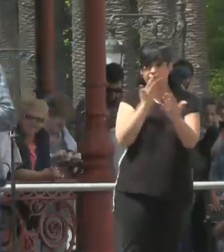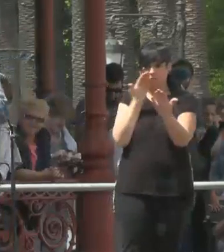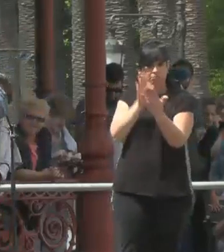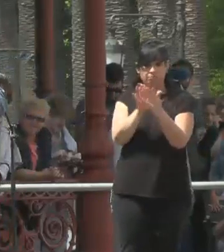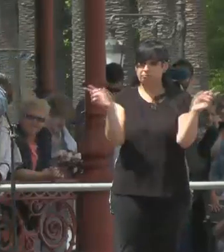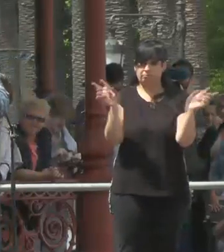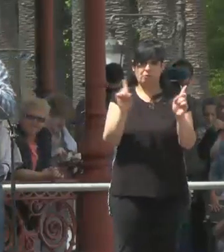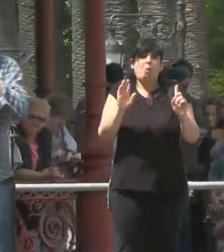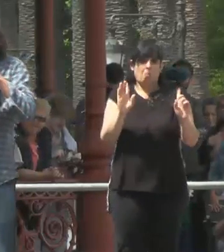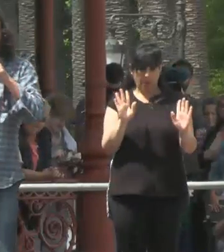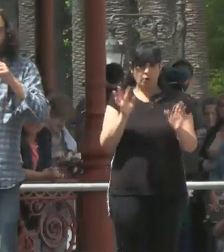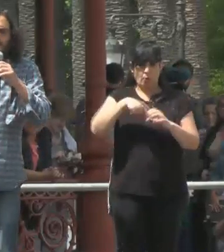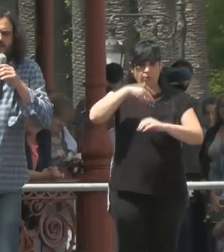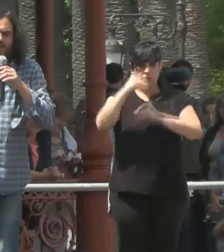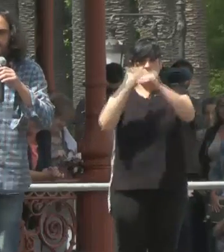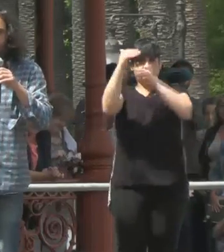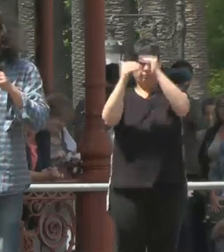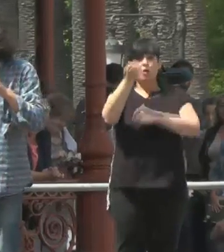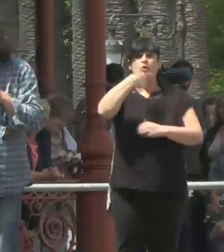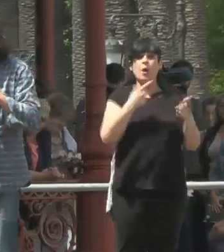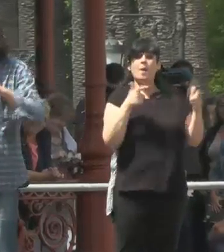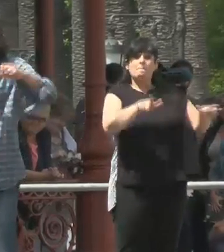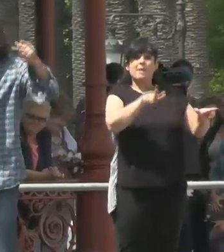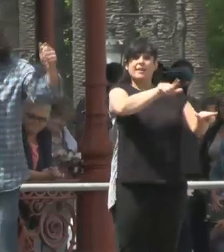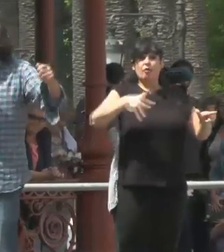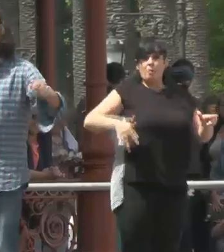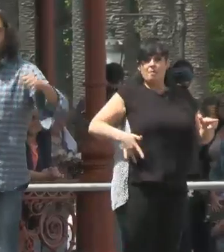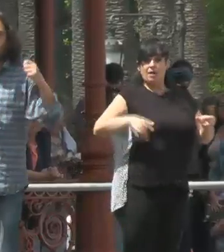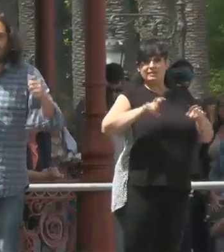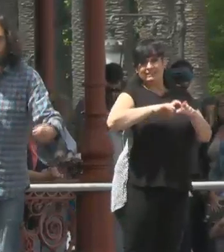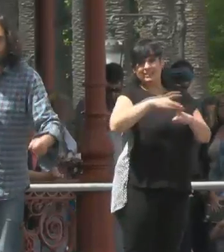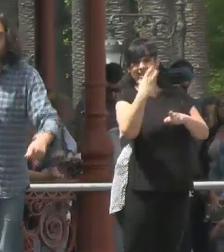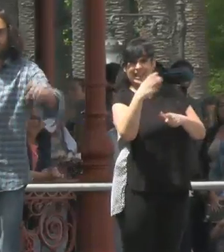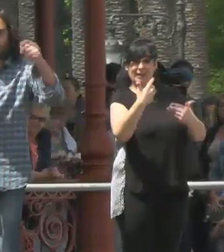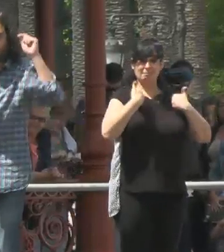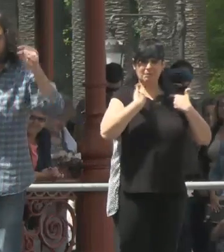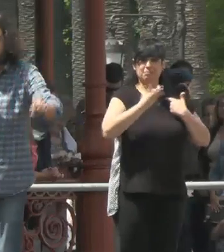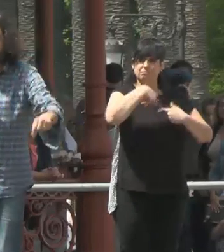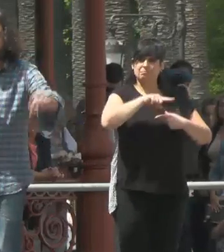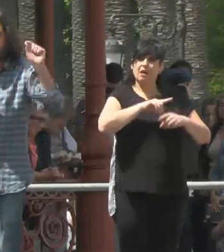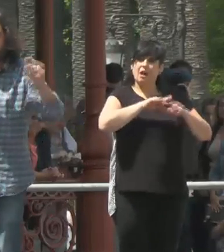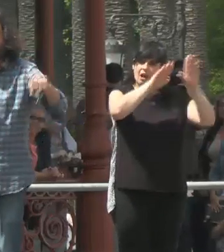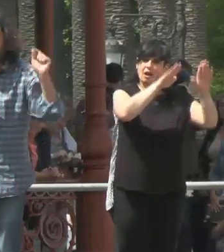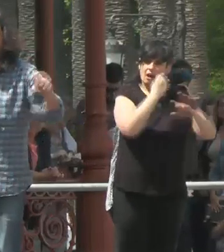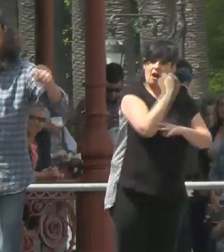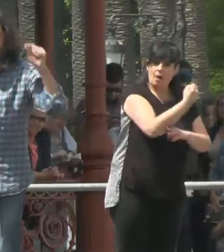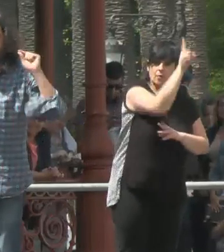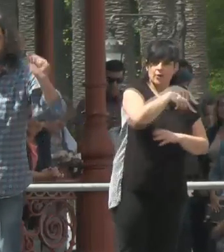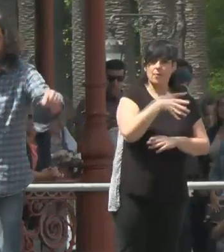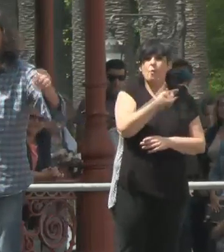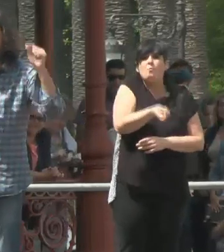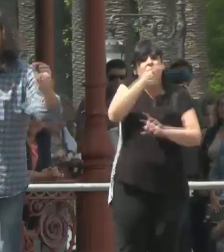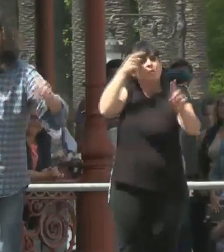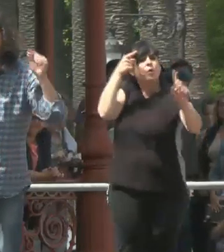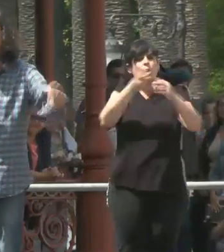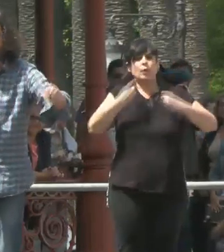ascendidos. Somos tamén os que apoiamos a plataforma de enfermos da hepatite C na súa demanda de que os medicamentos teñen que estar para salvar